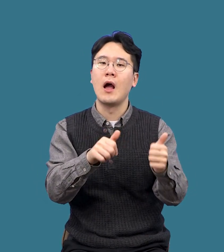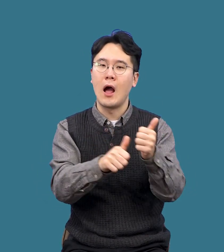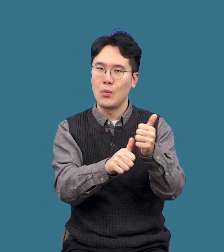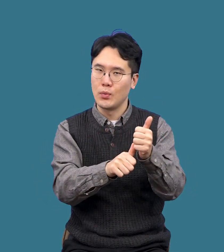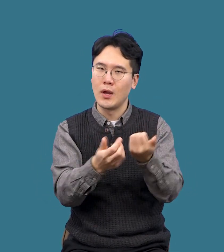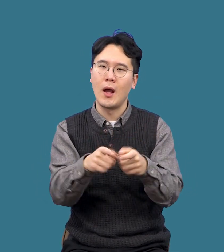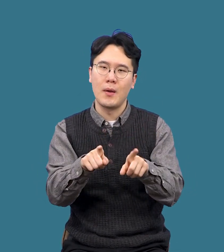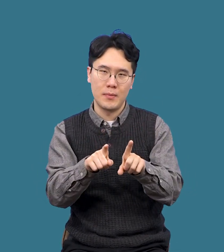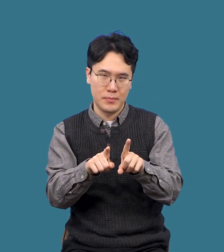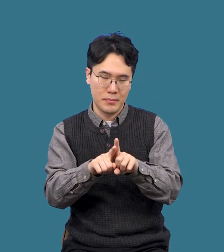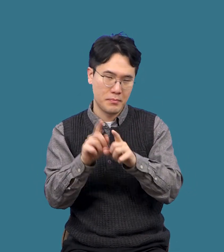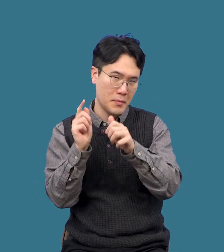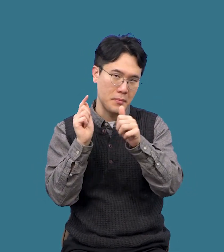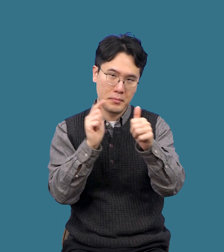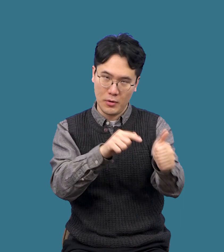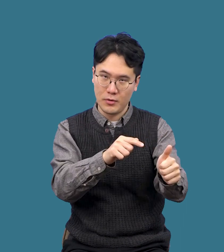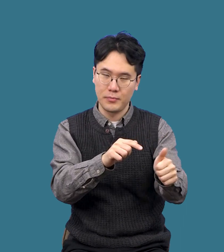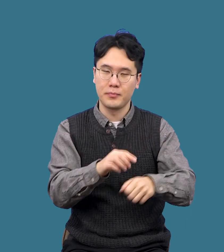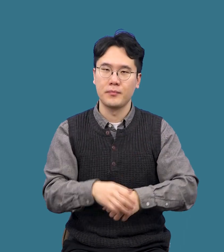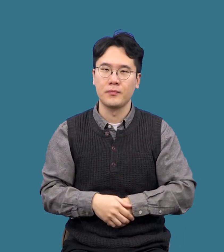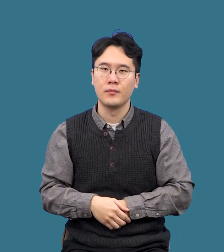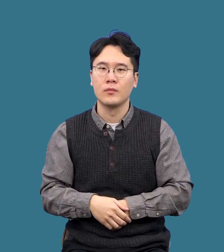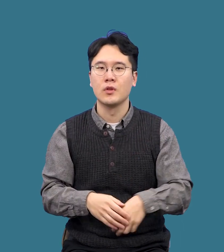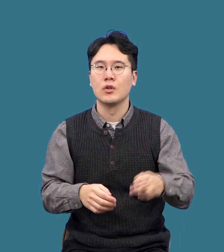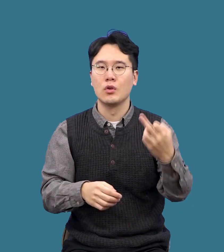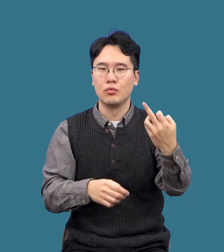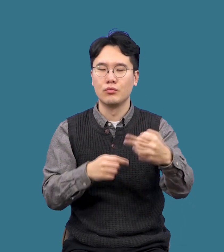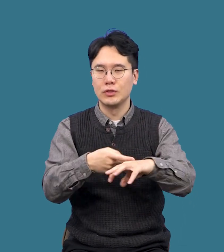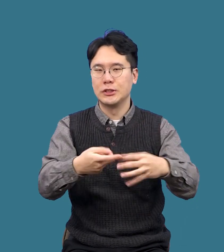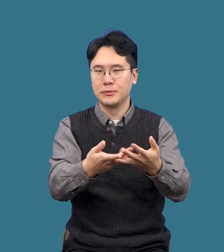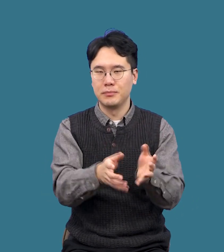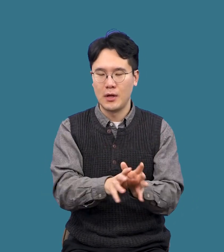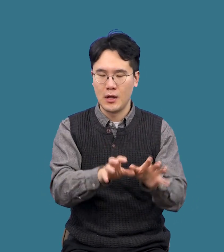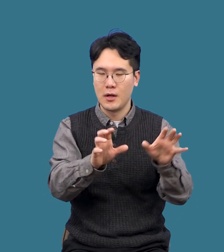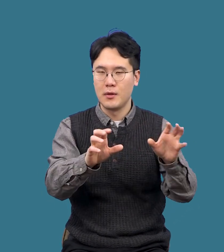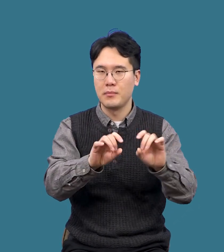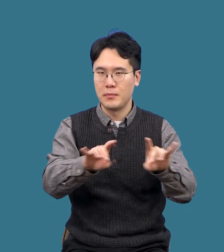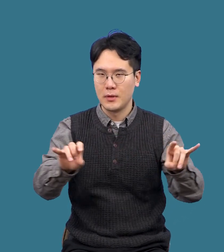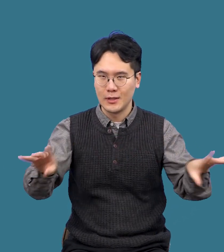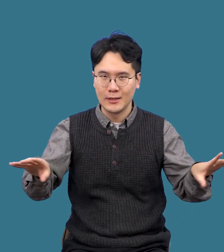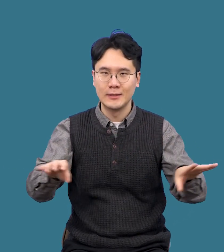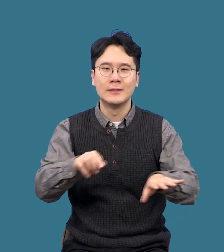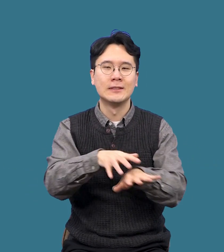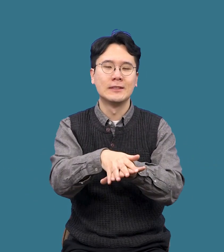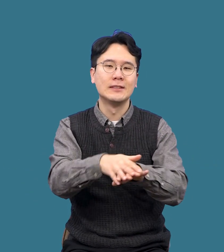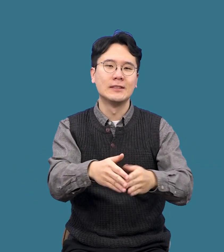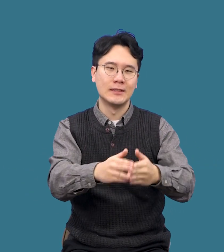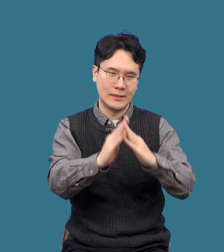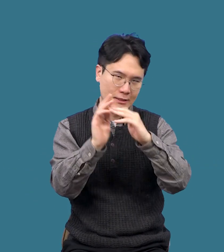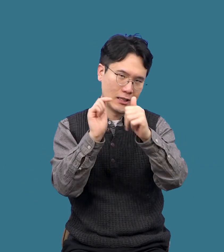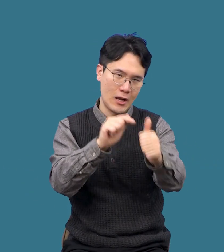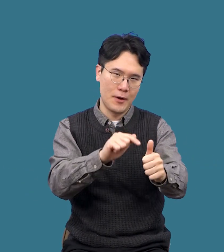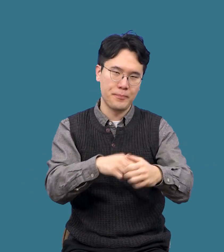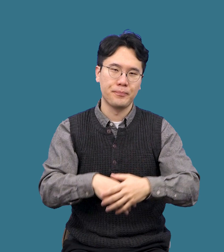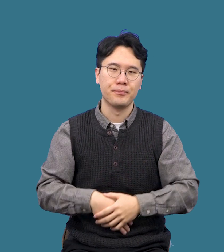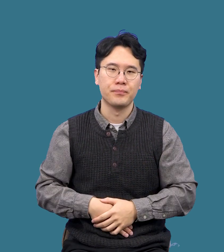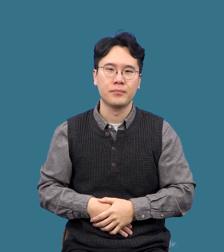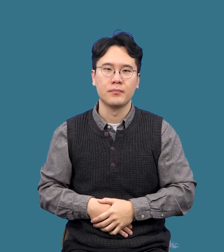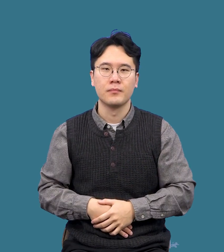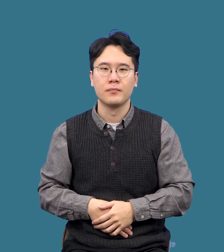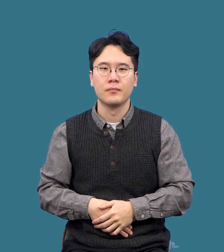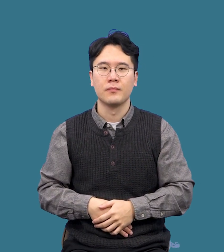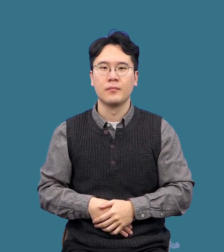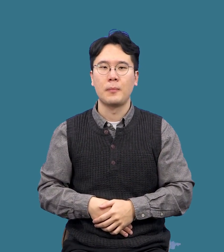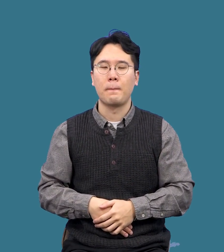12지파별로 진을 치게 하십니다. 진을 치라. 자, 2절을 다시 한번 보겠습니다. 2절,